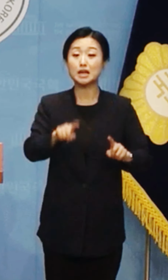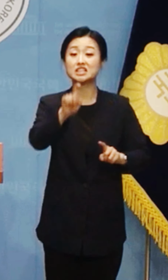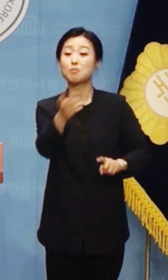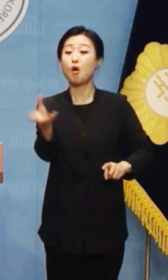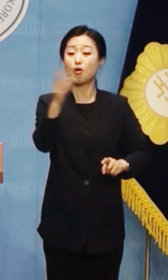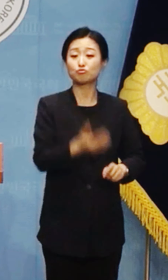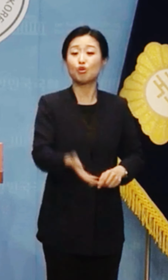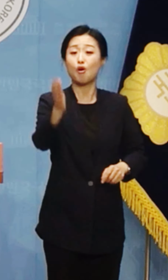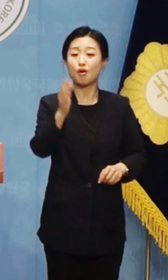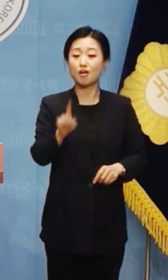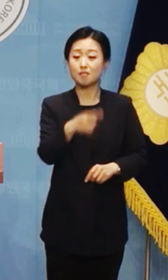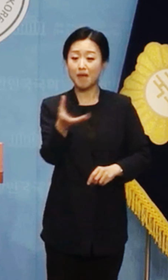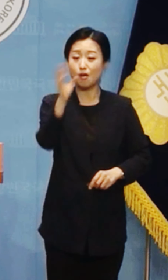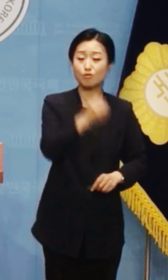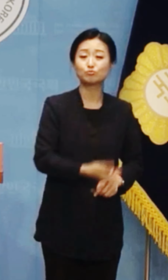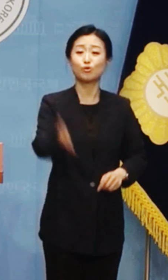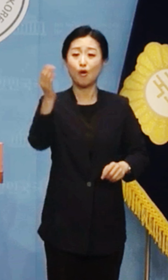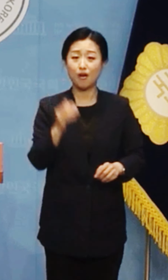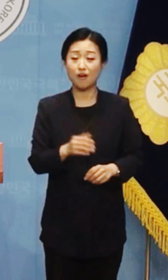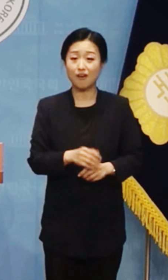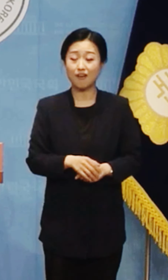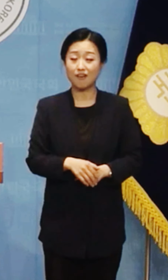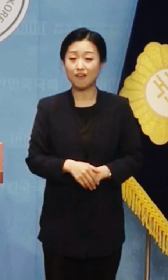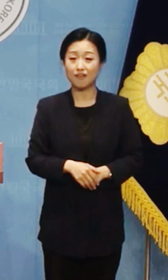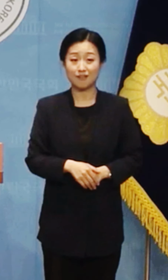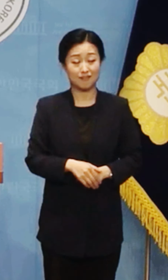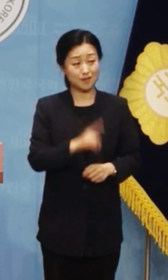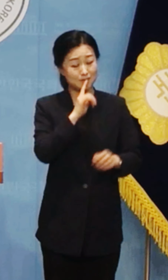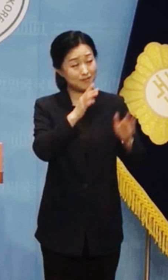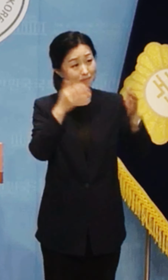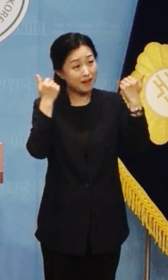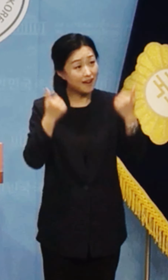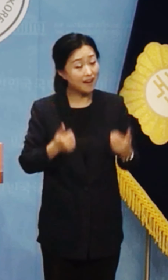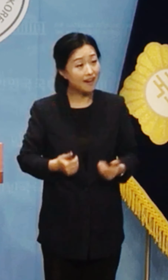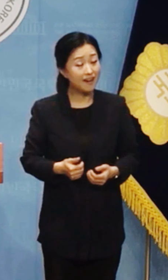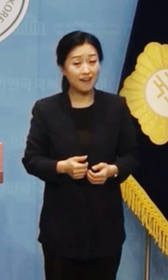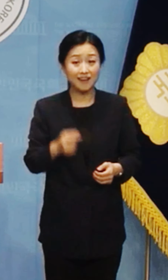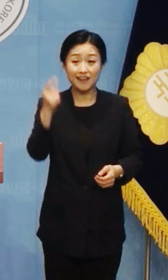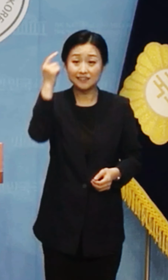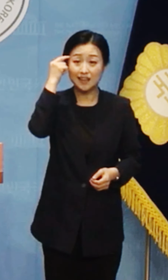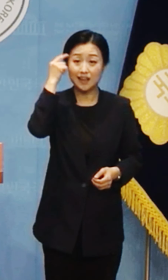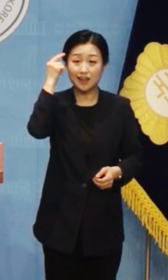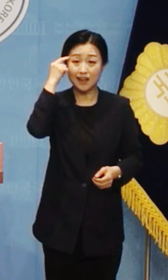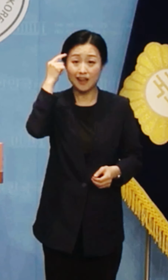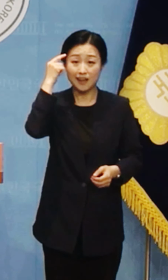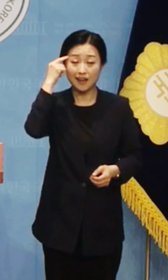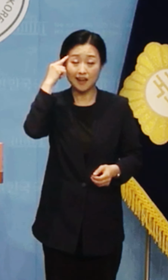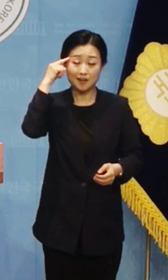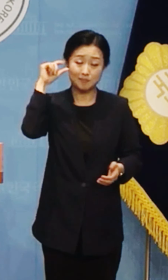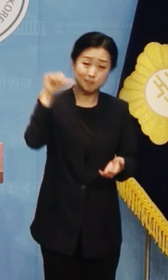10억씩 100억씩 줘도 되는 거 아닙니까 라고요 인식 수준이 참으로